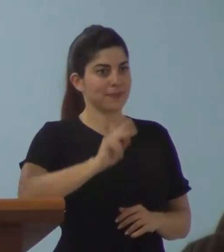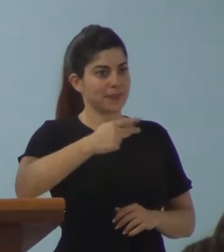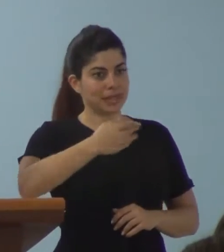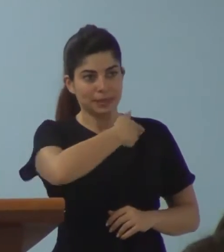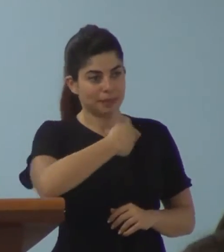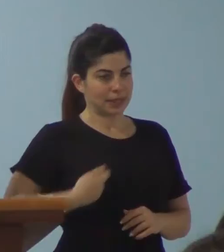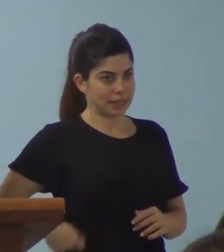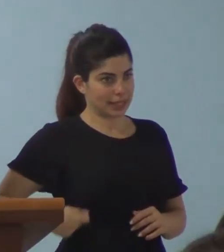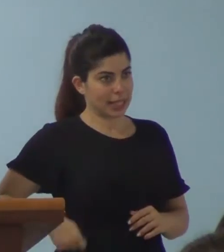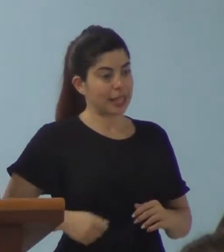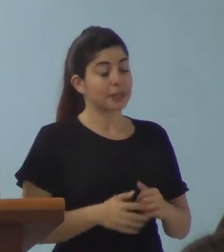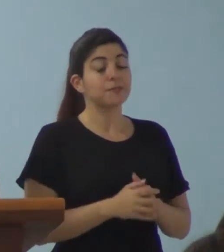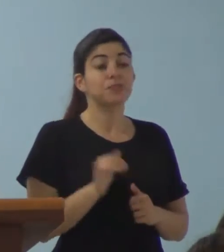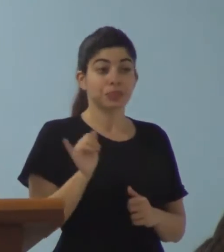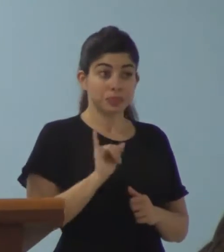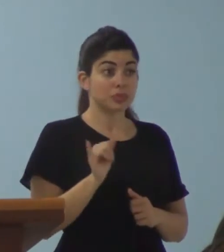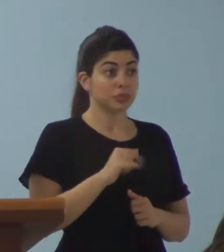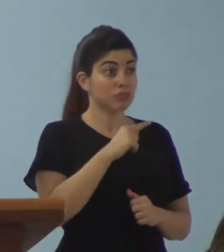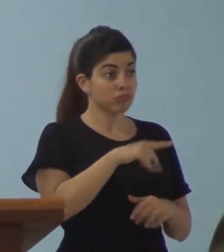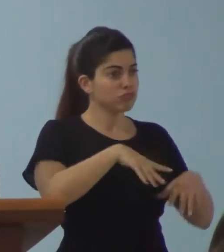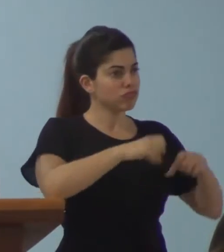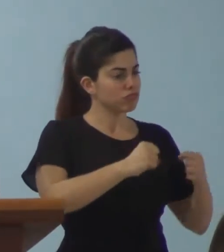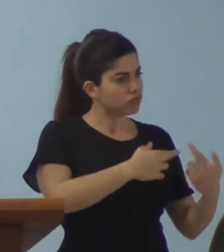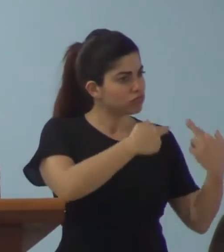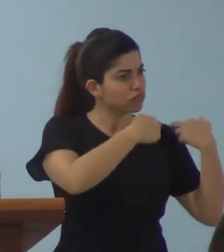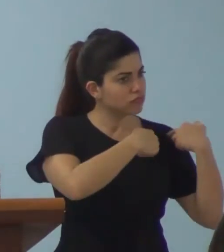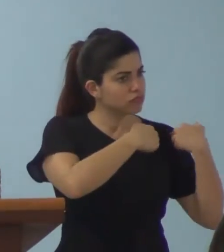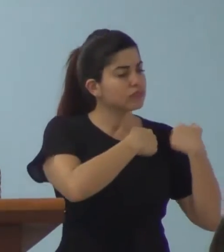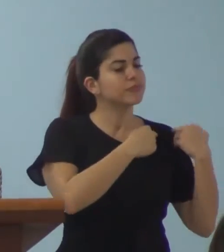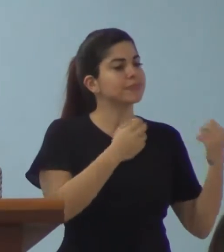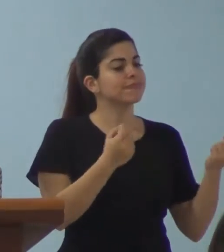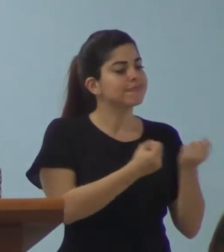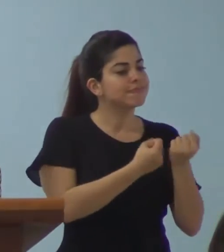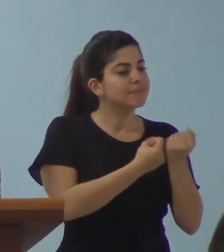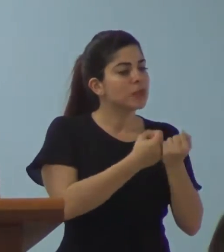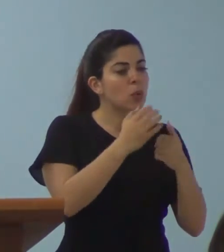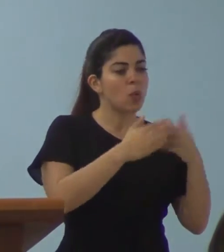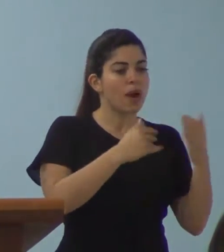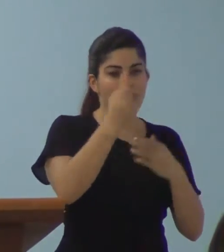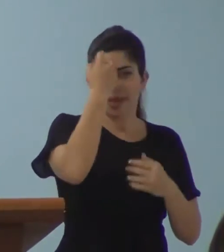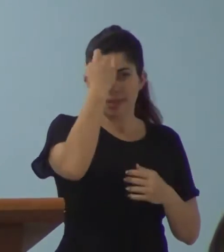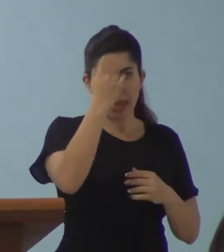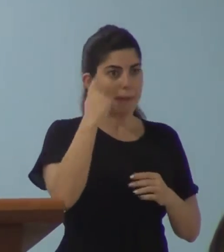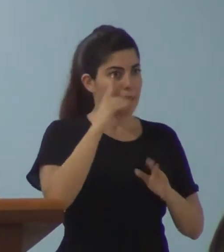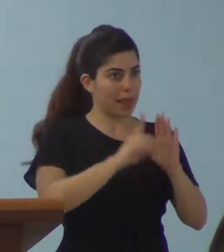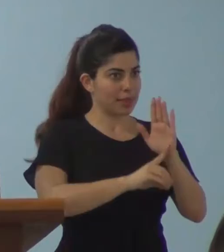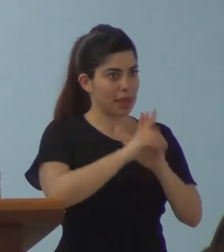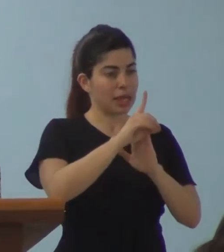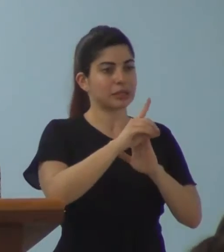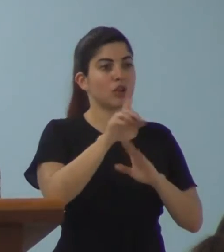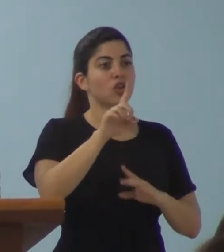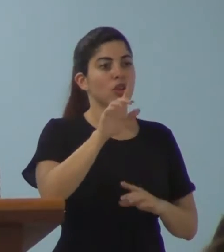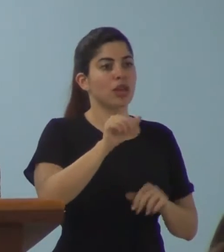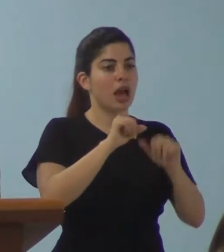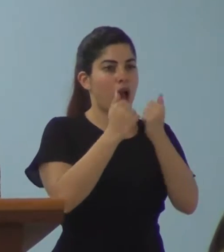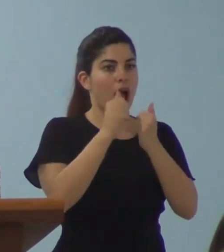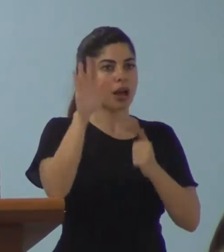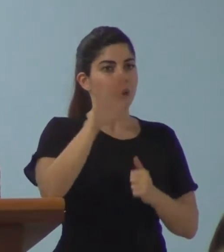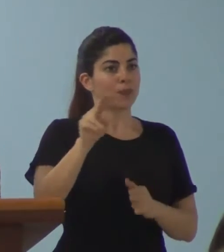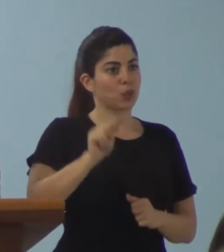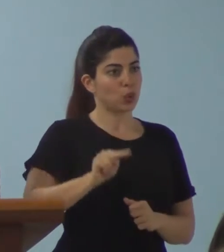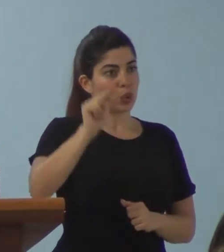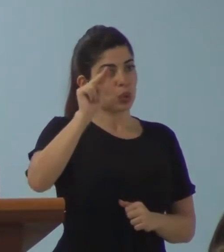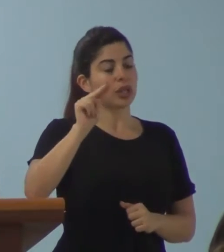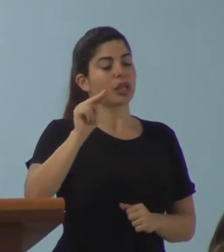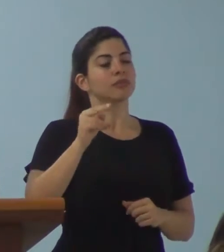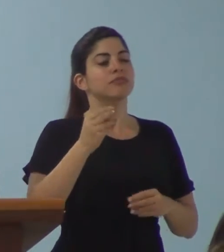de la República, quien también tiene la responsabilidad de impulsar las iniciativas de desarrollo de la Franja Norte. De